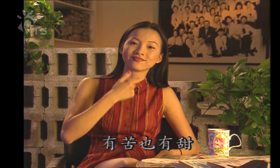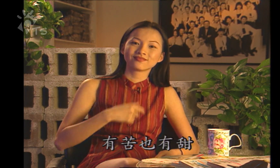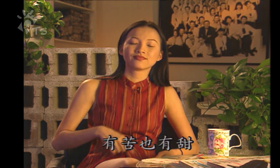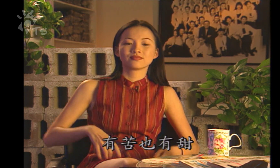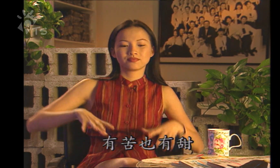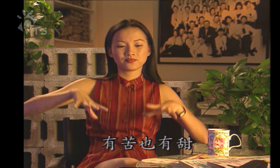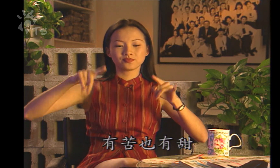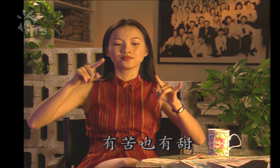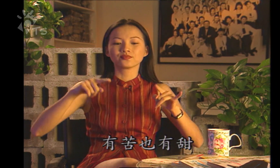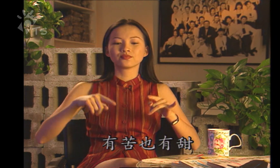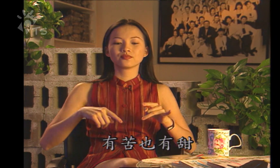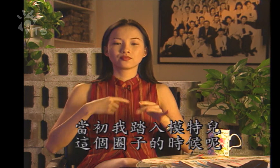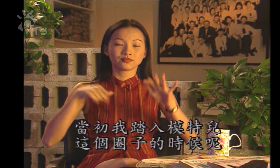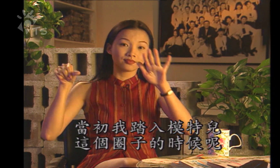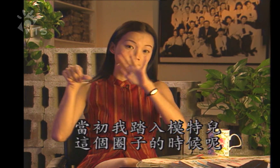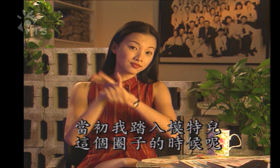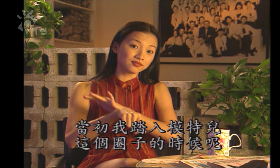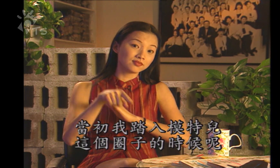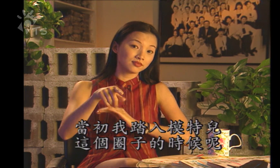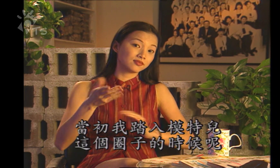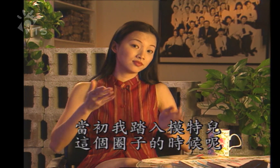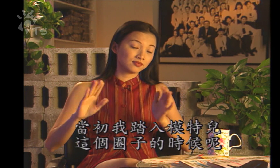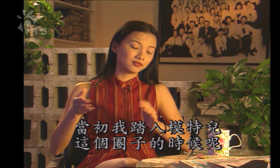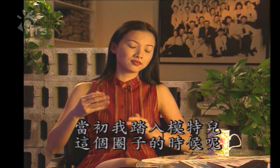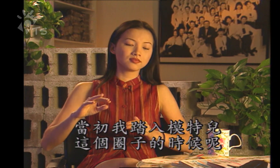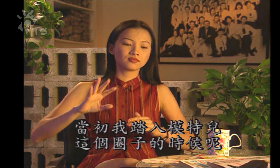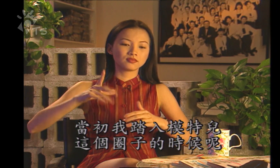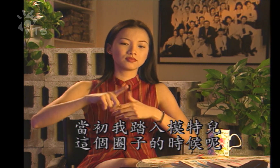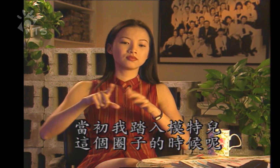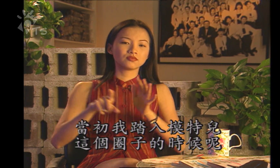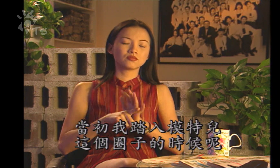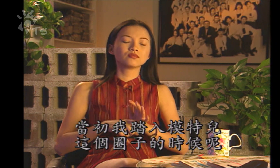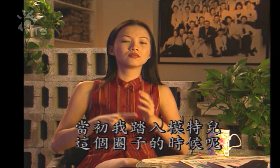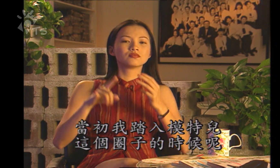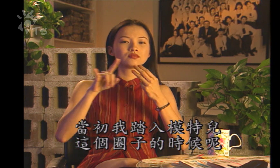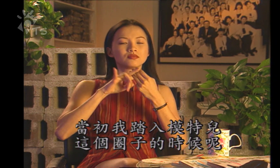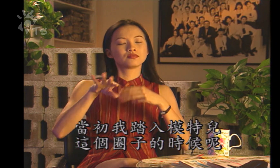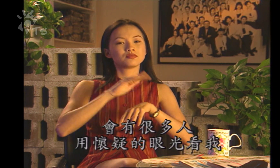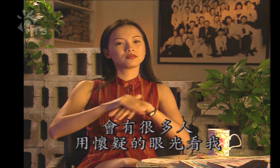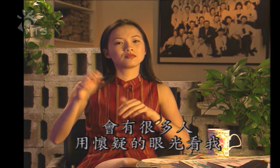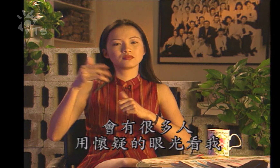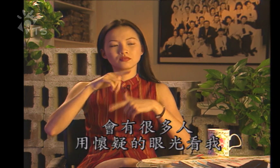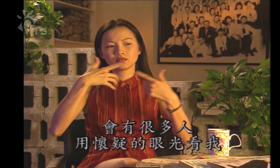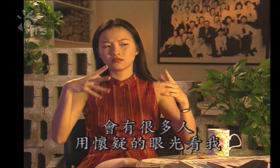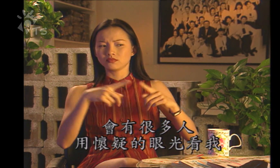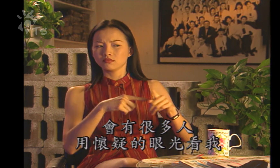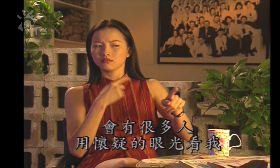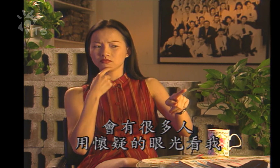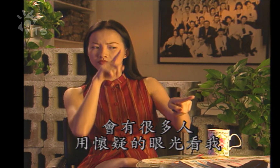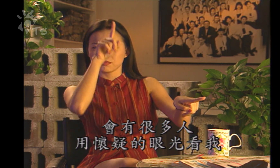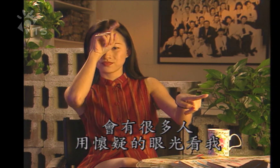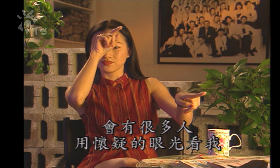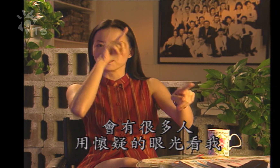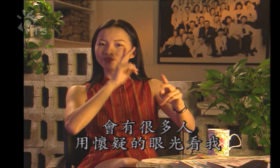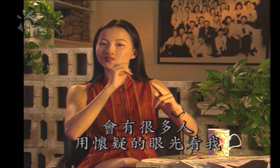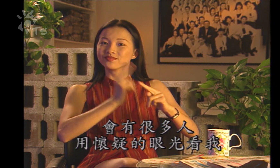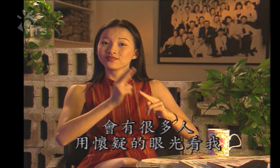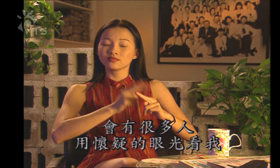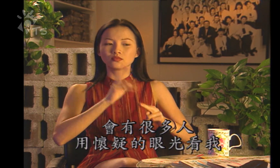甜。当初我踏入模特儿这个圈子的时候呢，会有很多人用怀疑的眼光看我，他